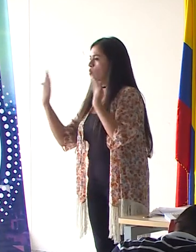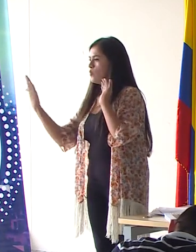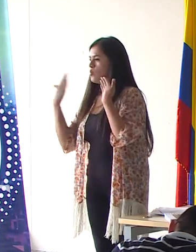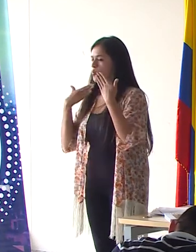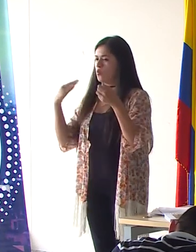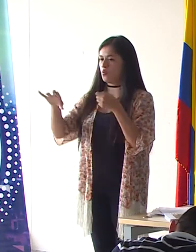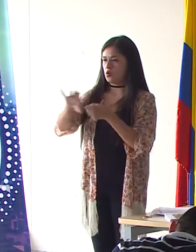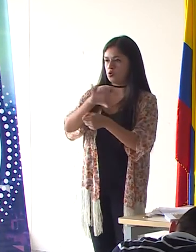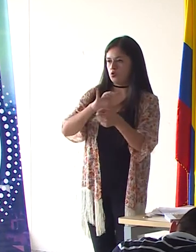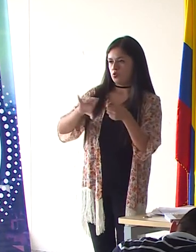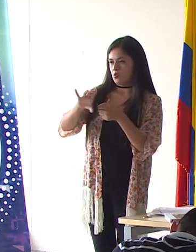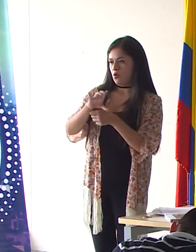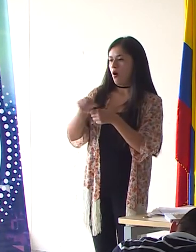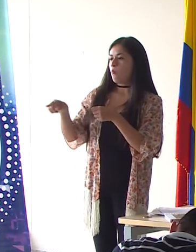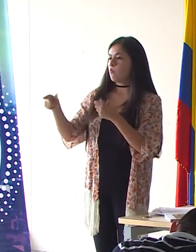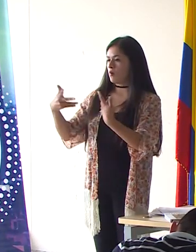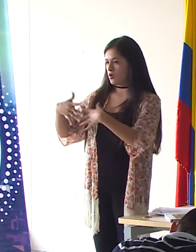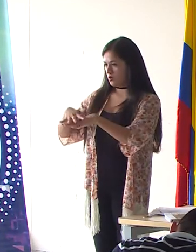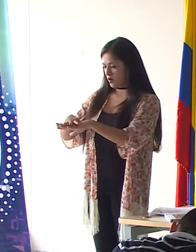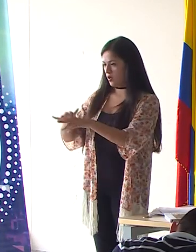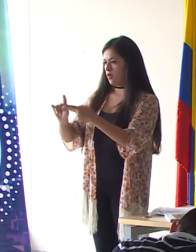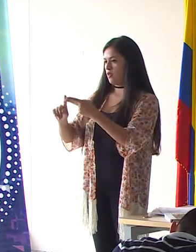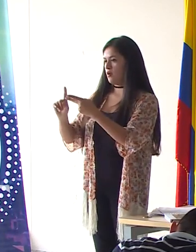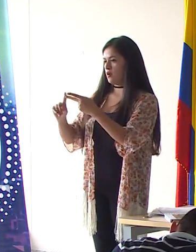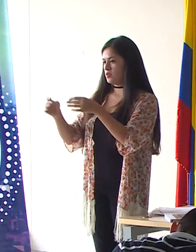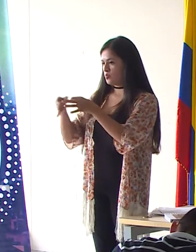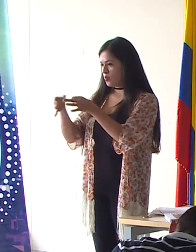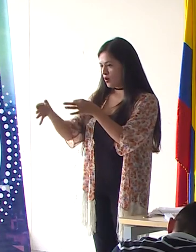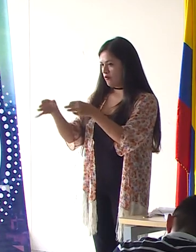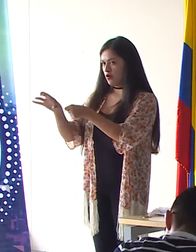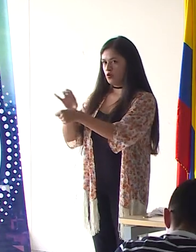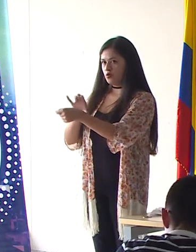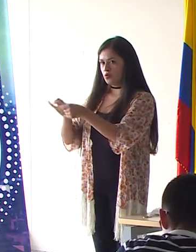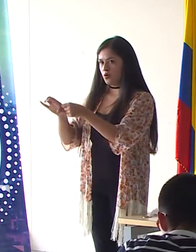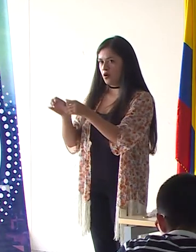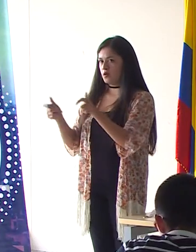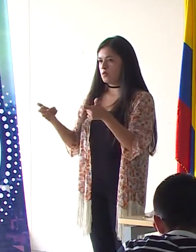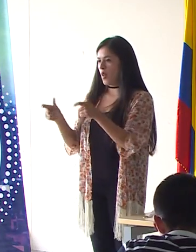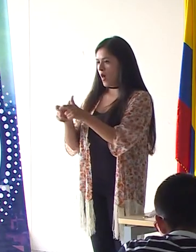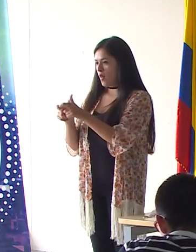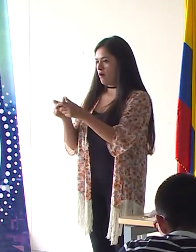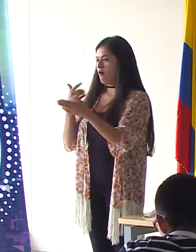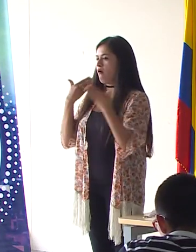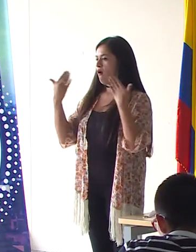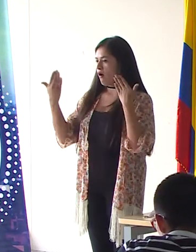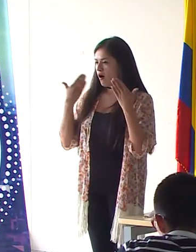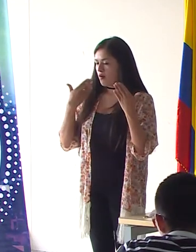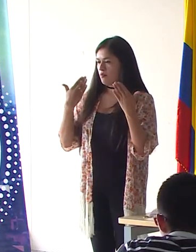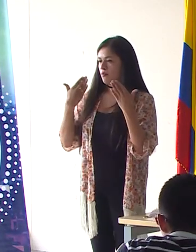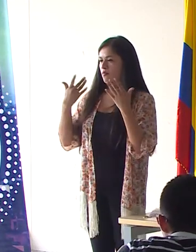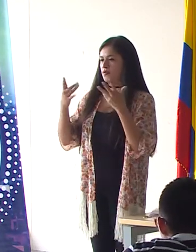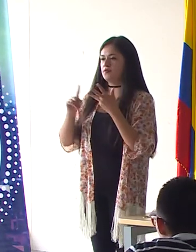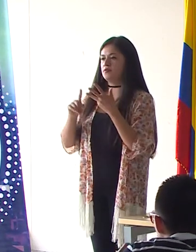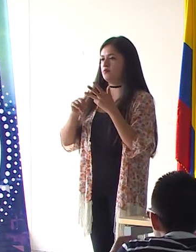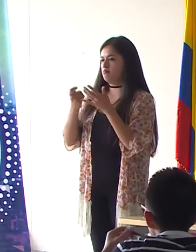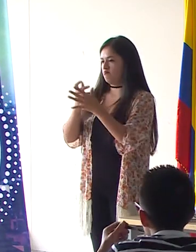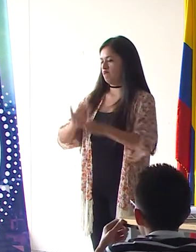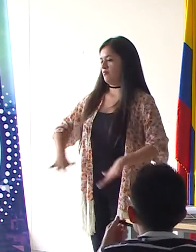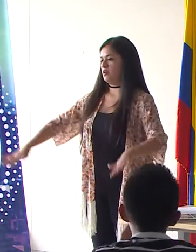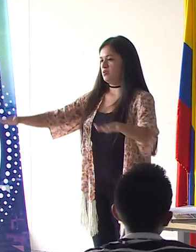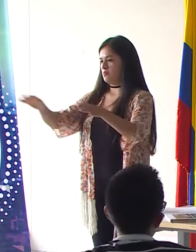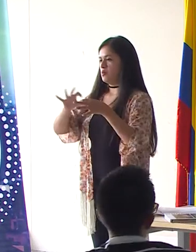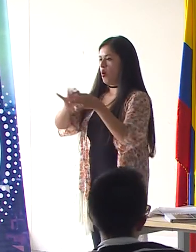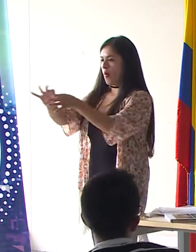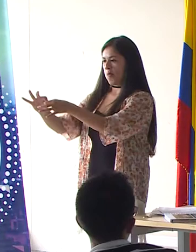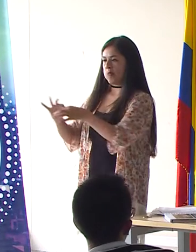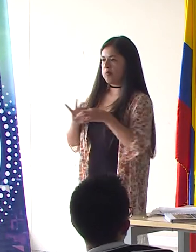territorio está compuesto por redes centralidades pueblos y ciudades y por sus campos y por sus áreas de producción digamos